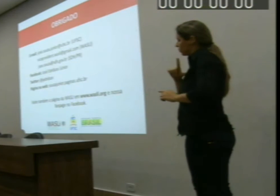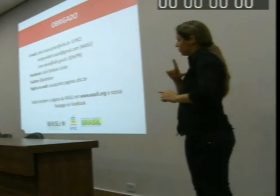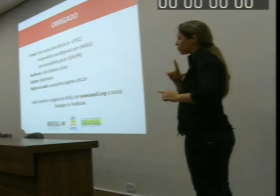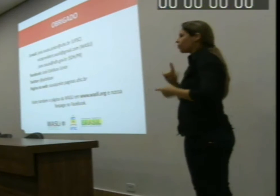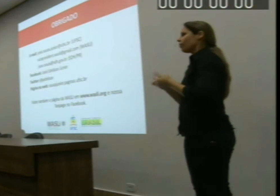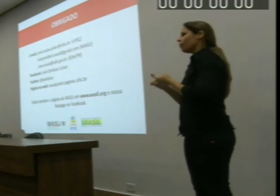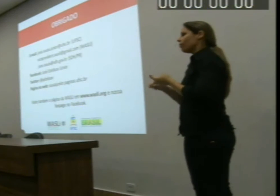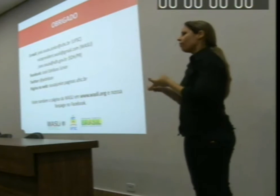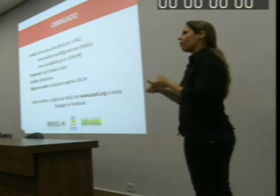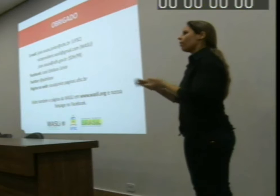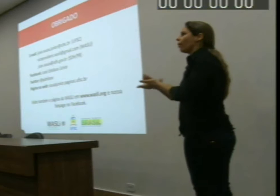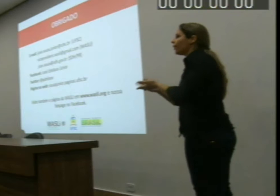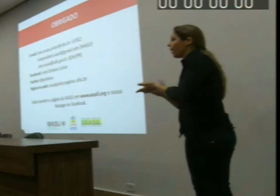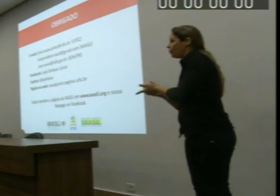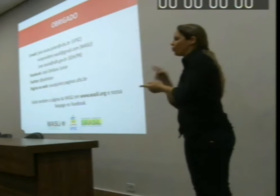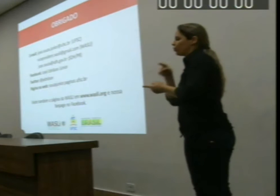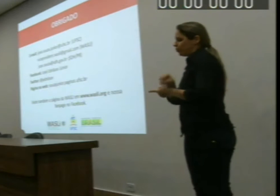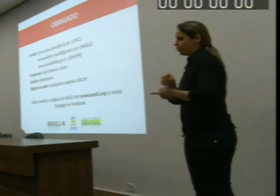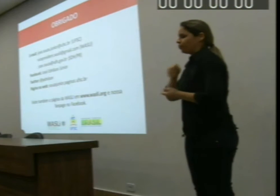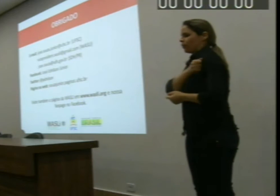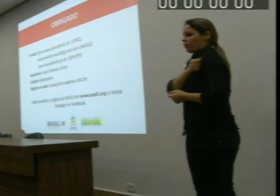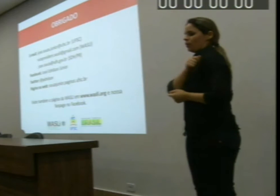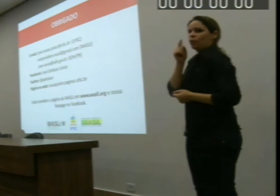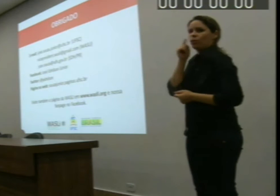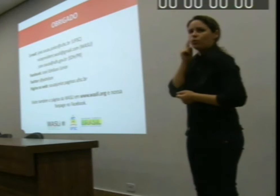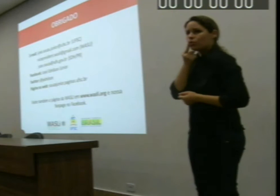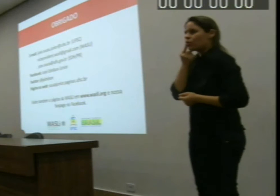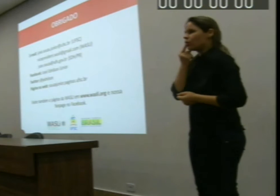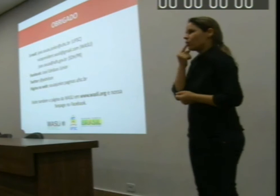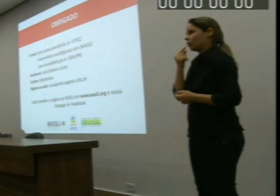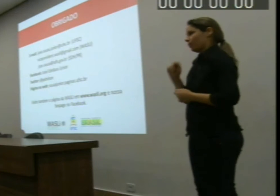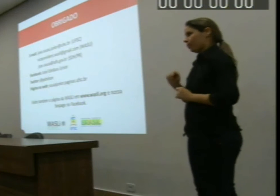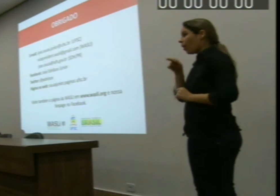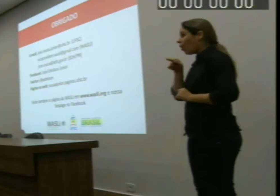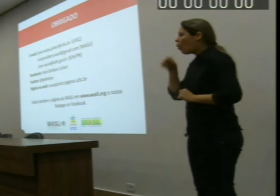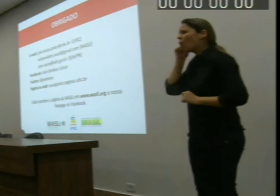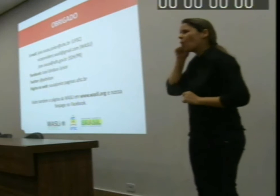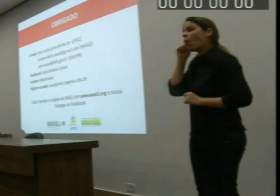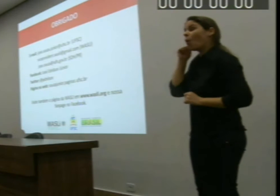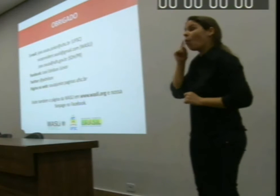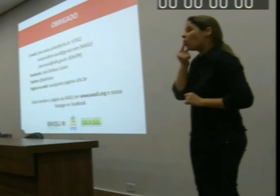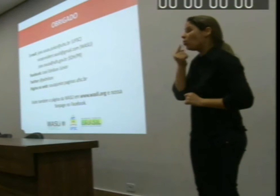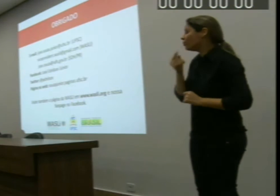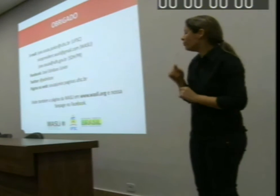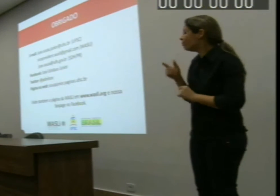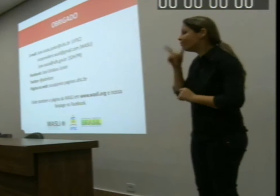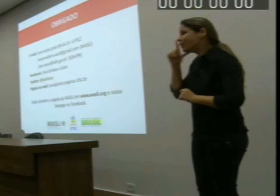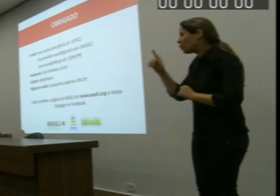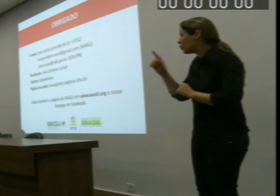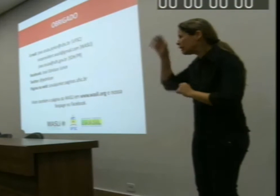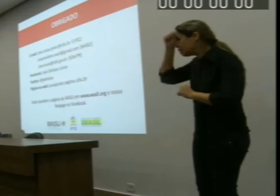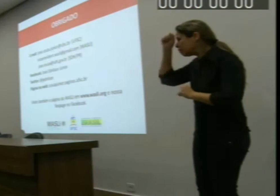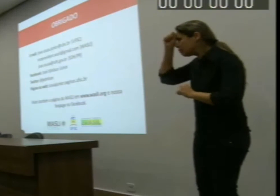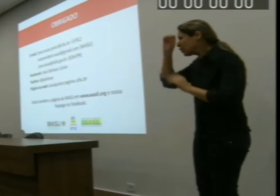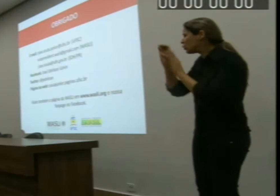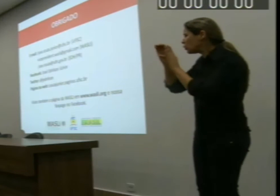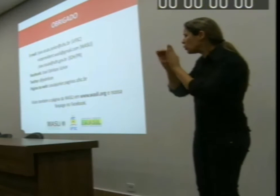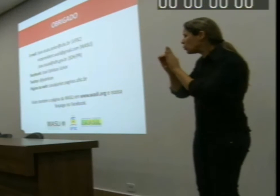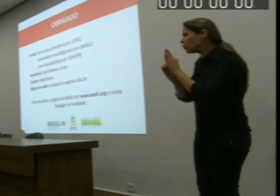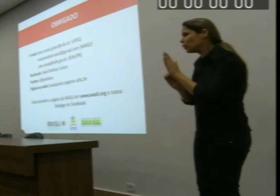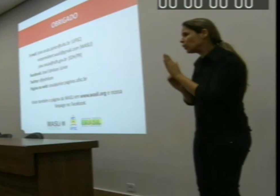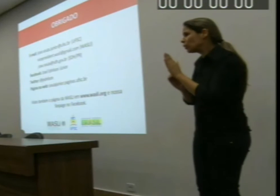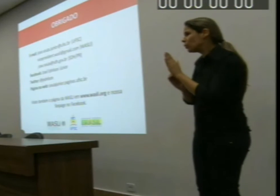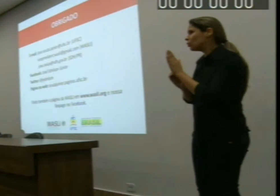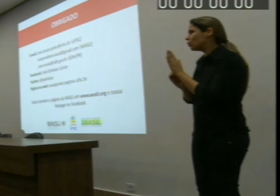sur se o aluno dentro da sala de aula não está aprendendo não conseguiu assimilar um conteúdo não eh